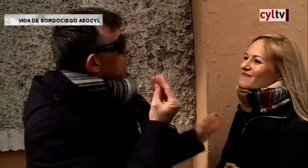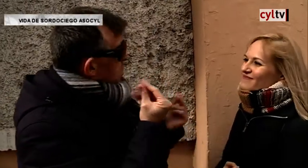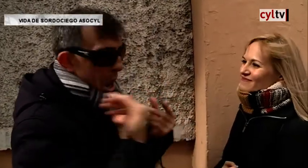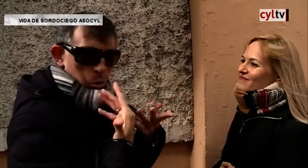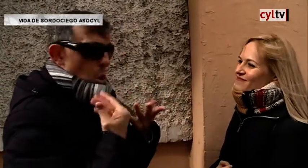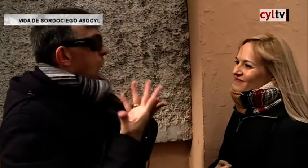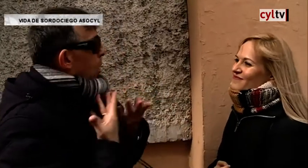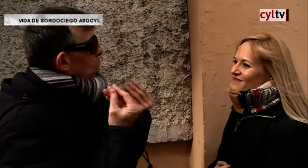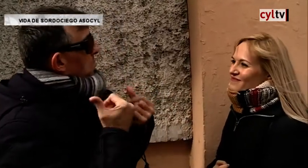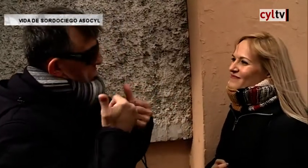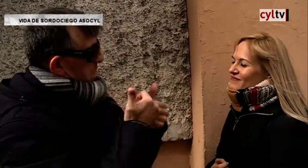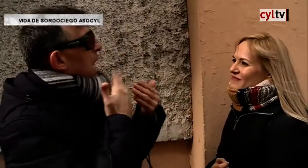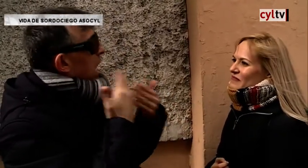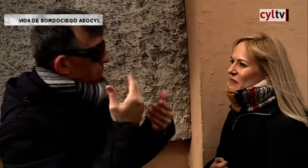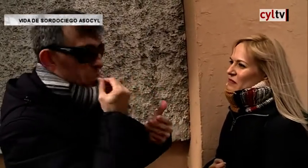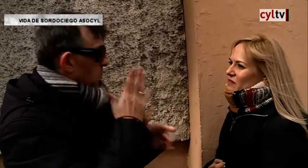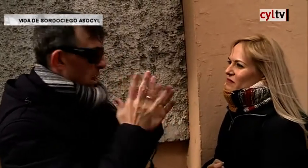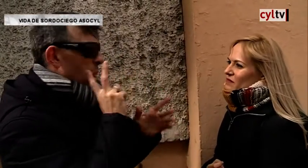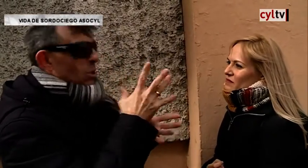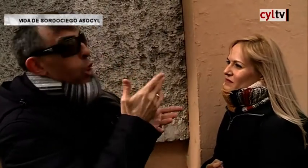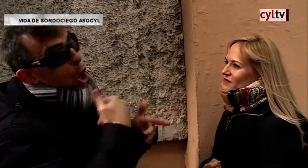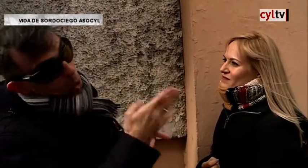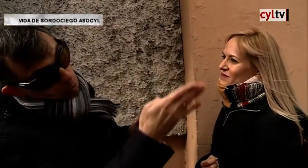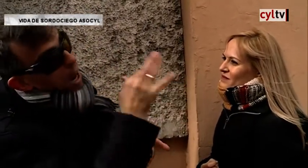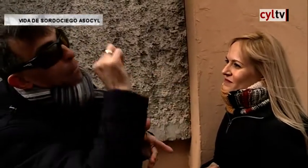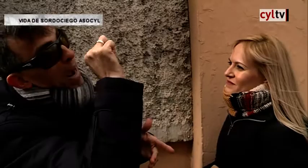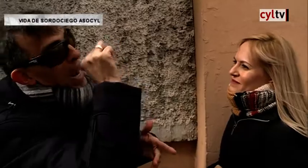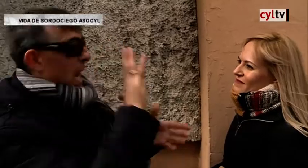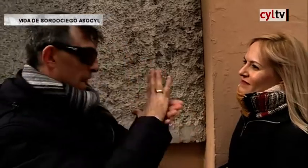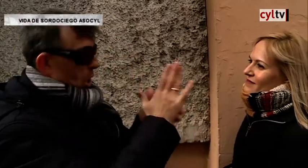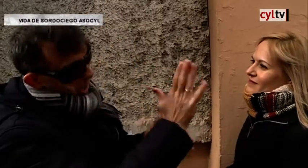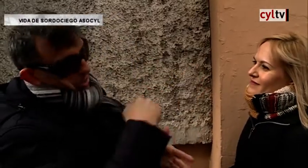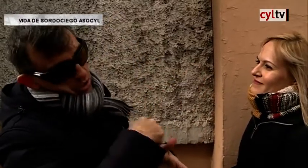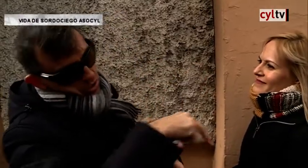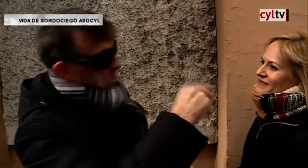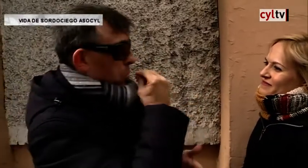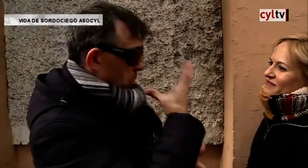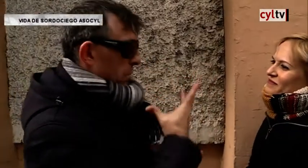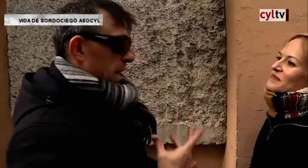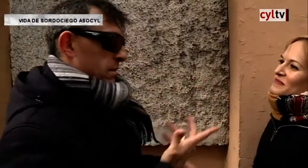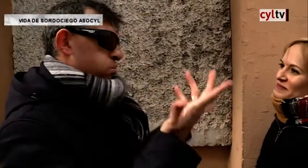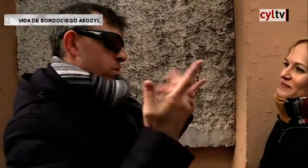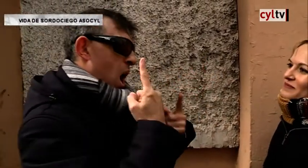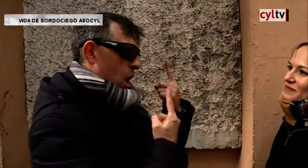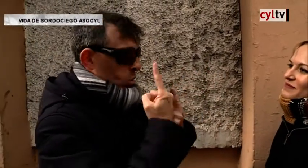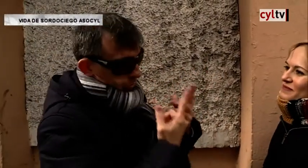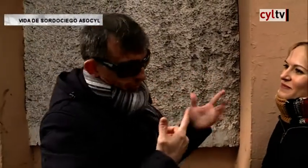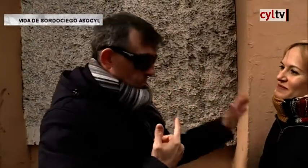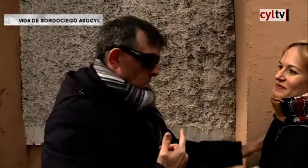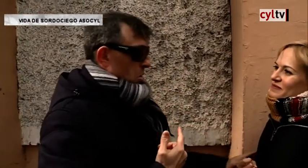una mujer que suelen ser más colaboradoras, que a lo mejor me agarra y sí que es verdad que me ayudan a cruzar alguna